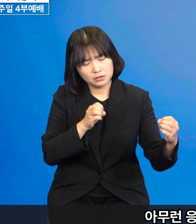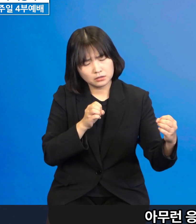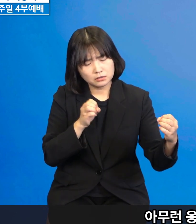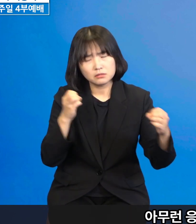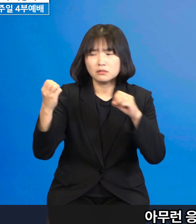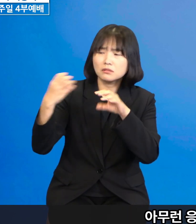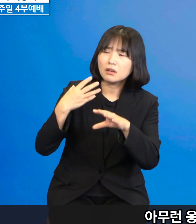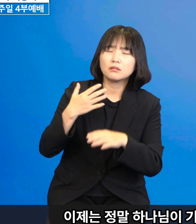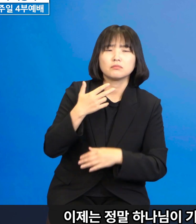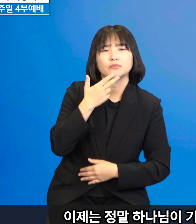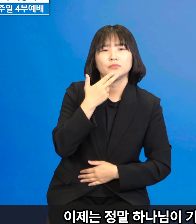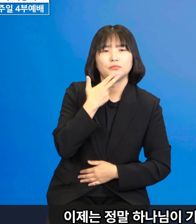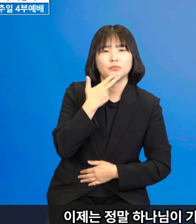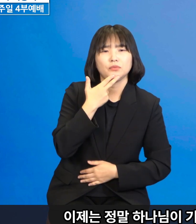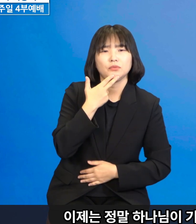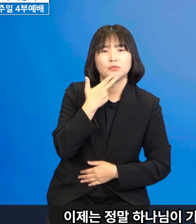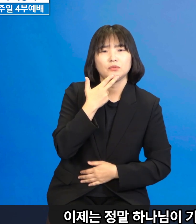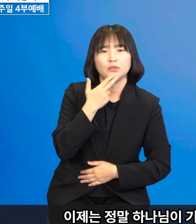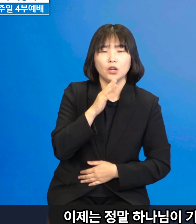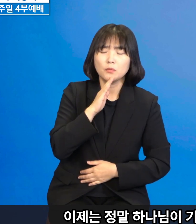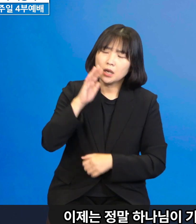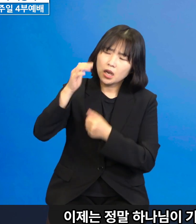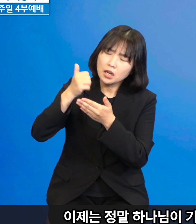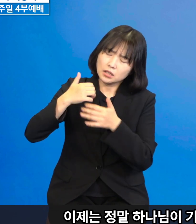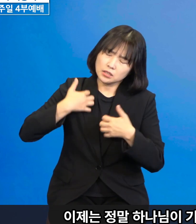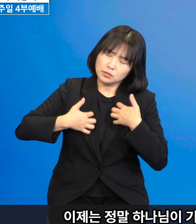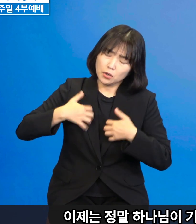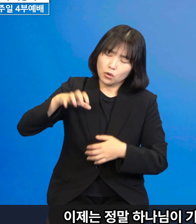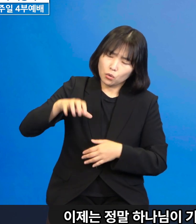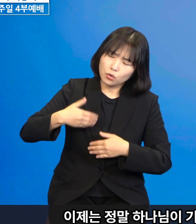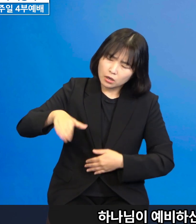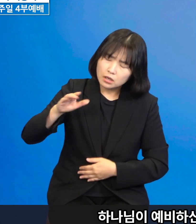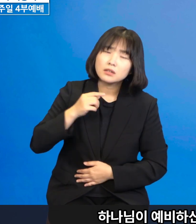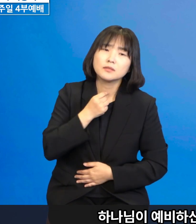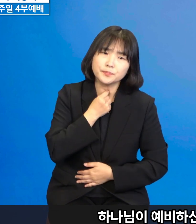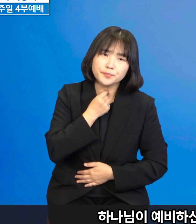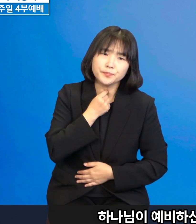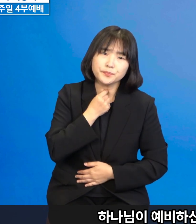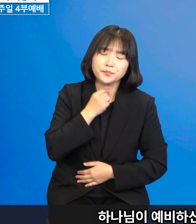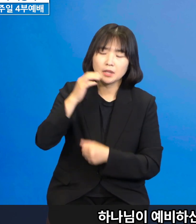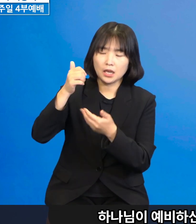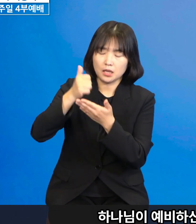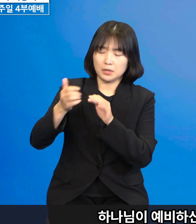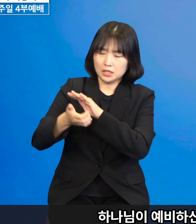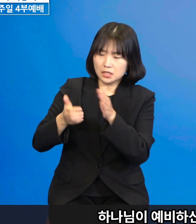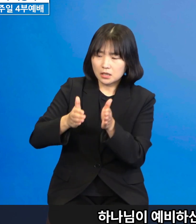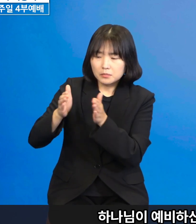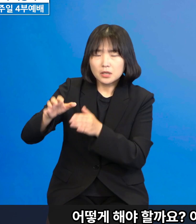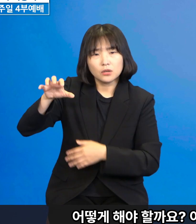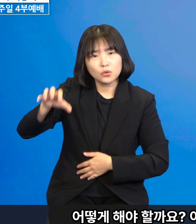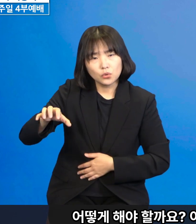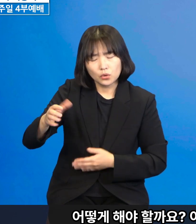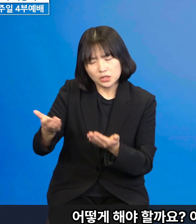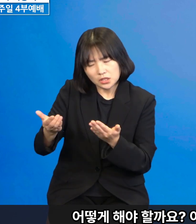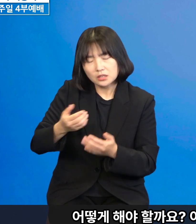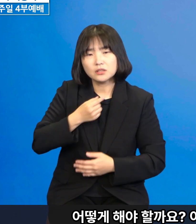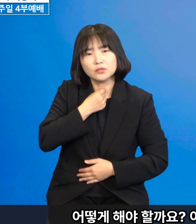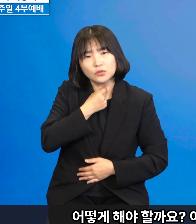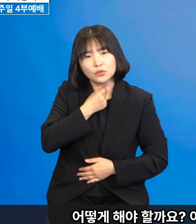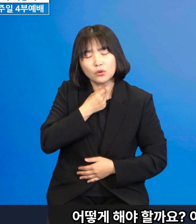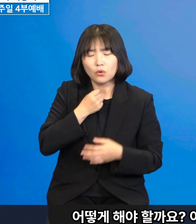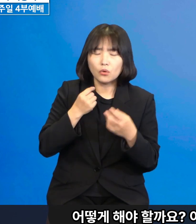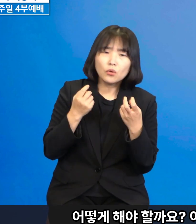없습니다. 이제는 정말 하나님이 기뻐하시는 곳으로 가고 싶은데, 하나님이 예비하신 곳에서 일하고 싶은데 어떻게